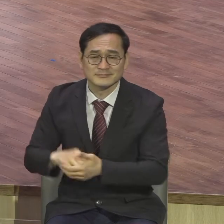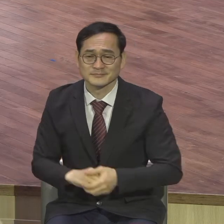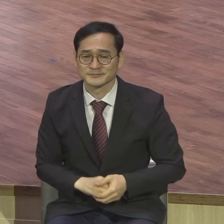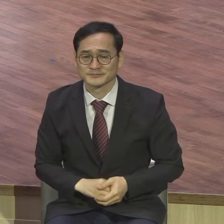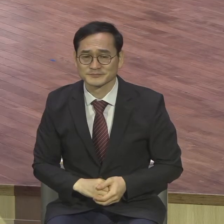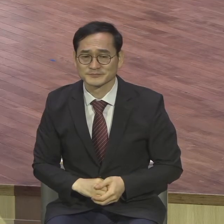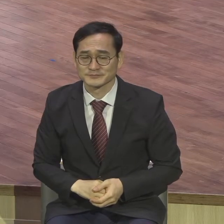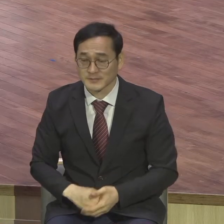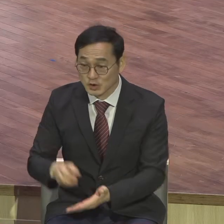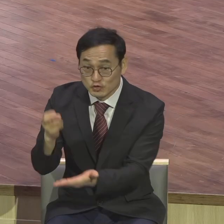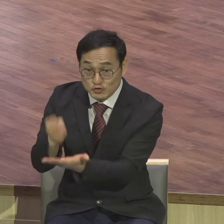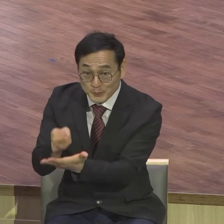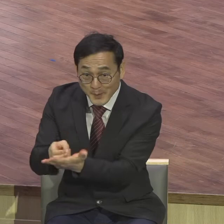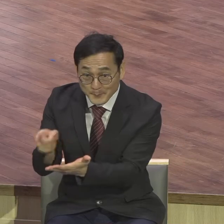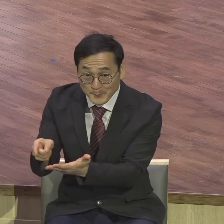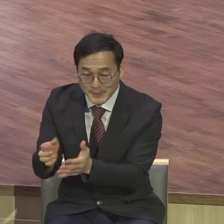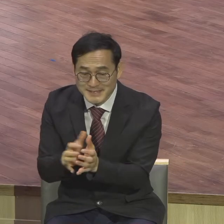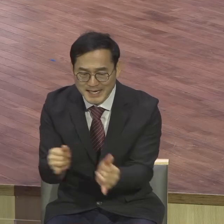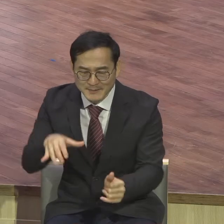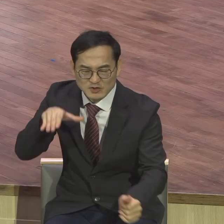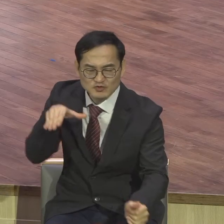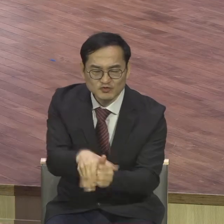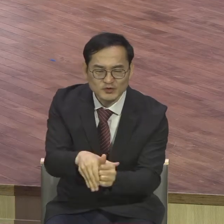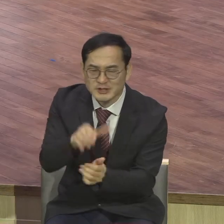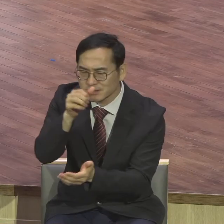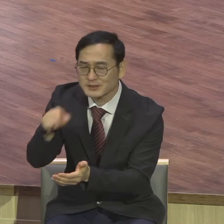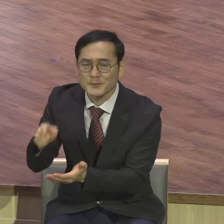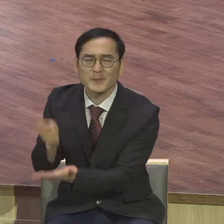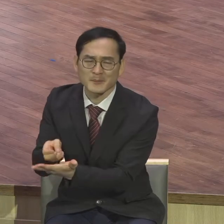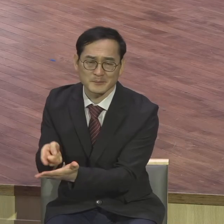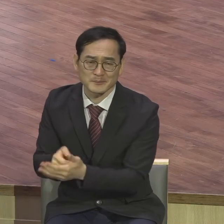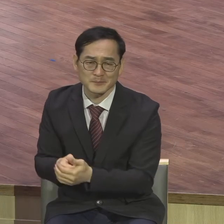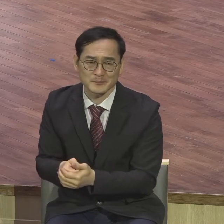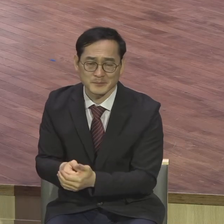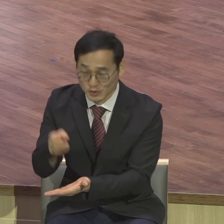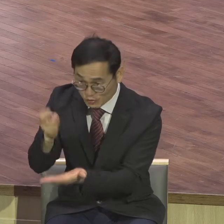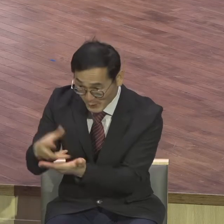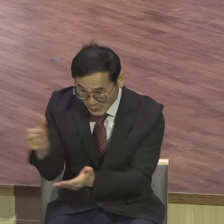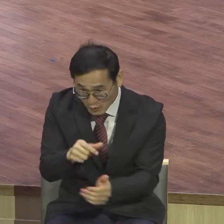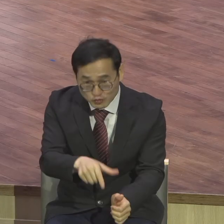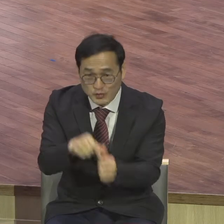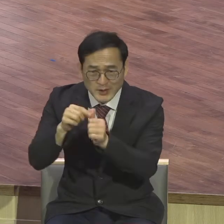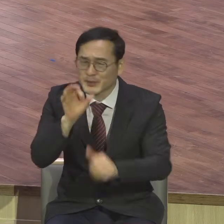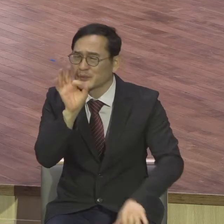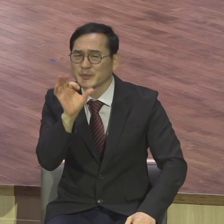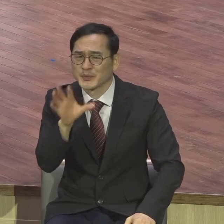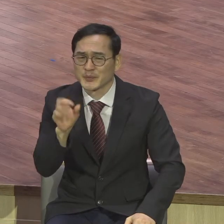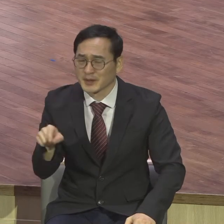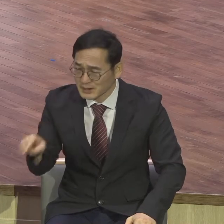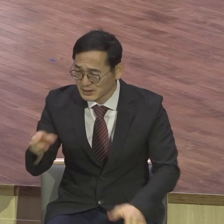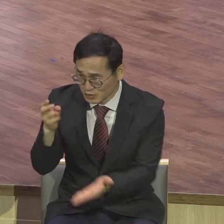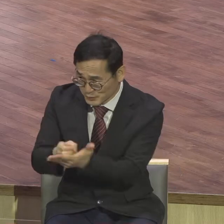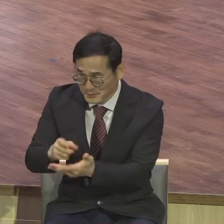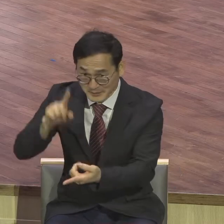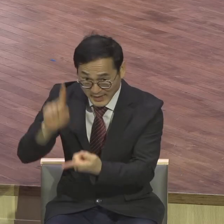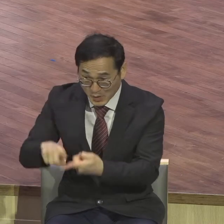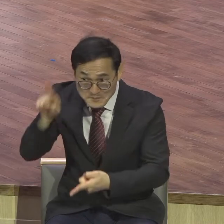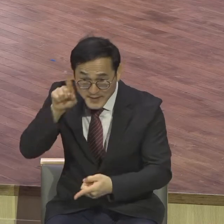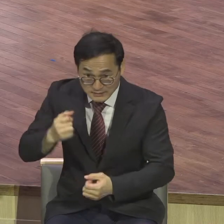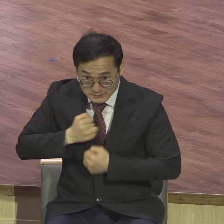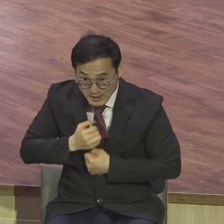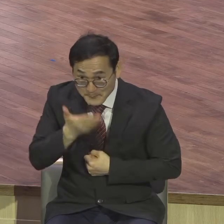이 율법은 사람을 죽이는 겁니다. 율법은 구원받을 수도 없는데 지키지도 못할 것을 계속 강조를 하다